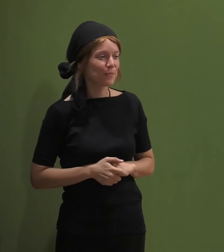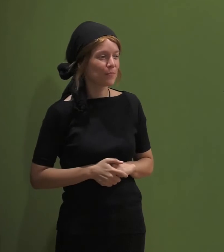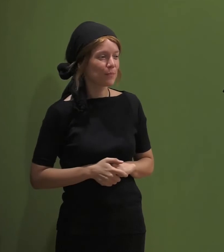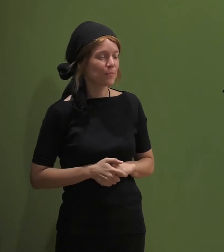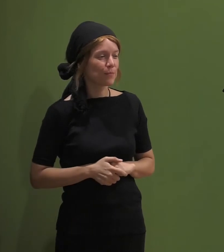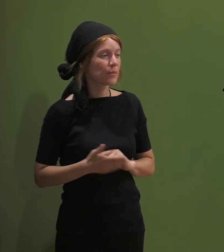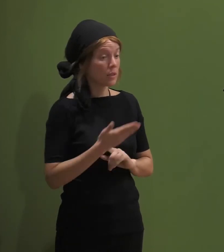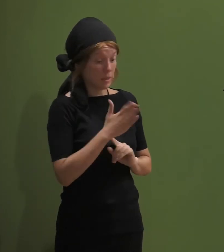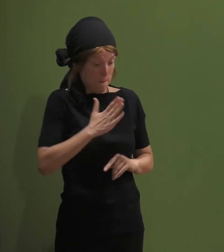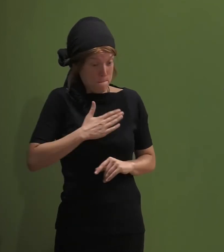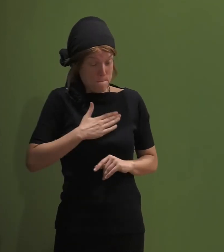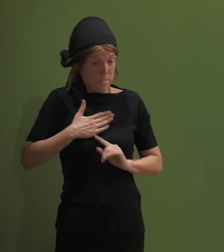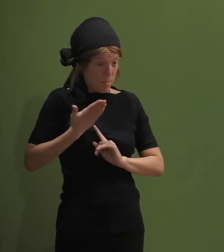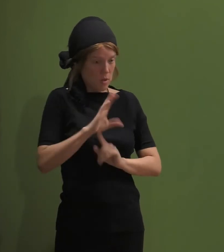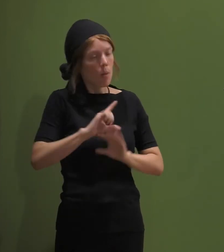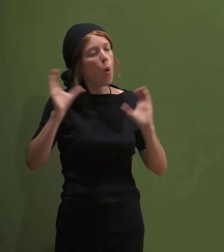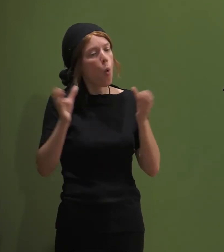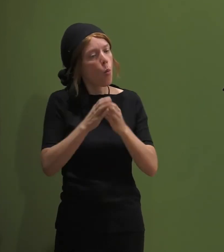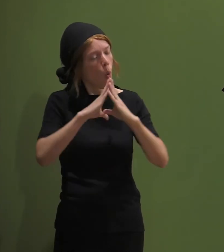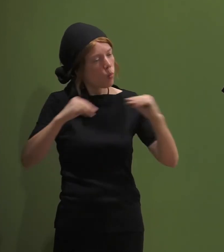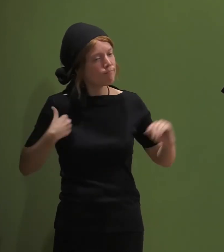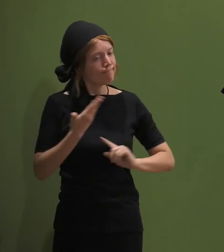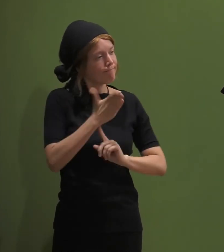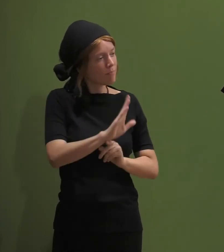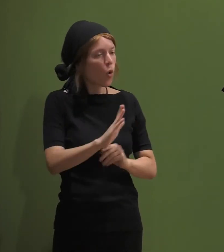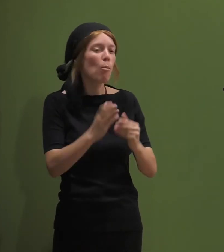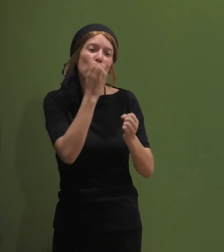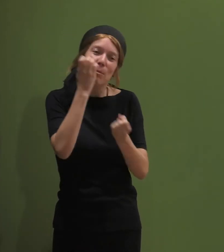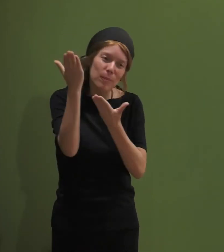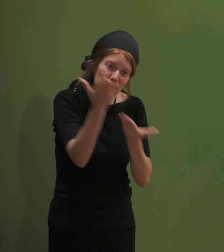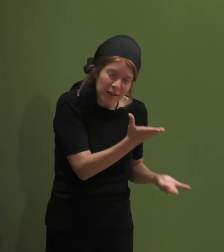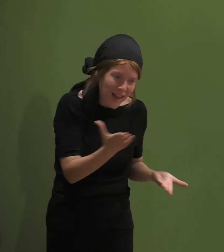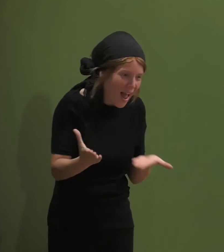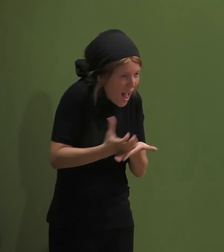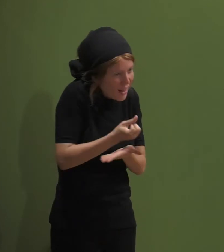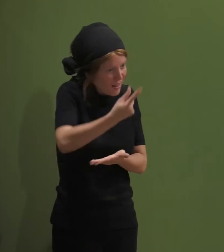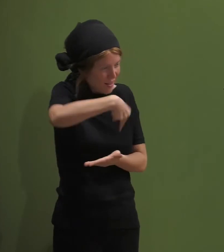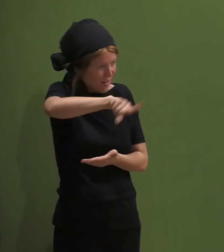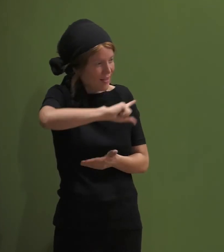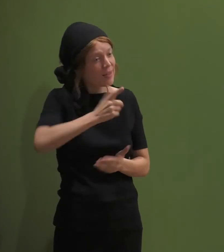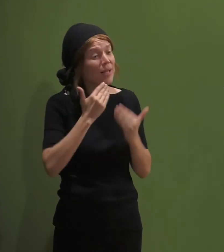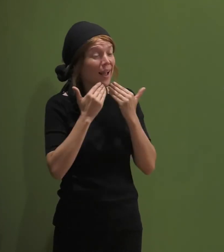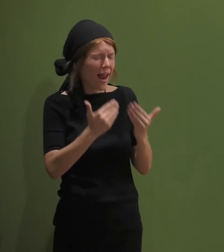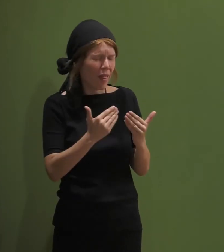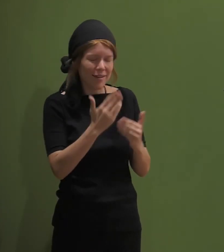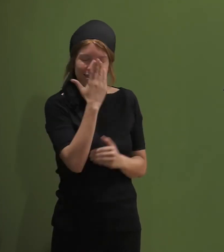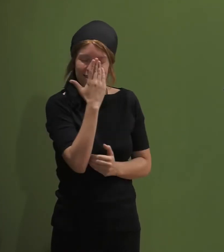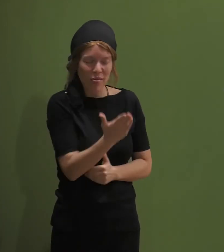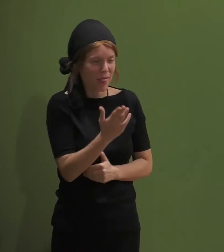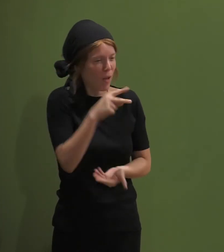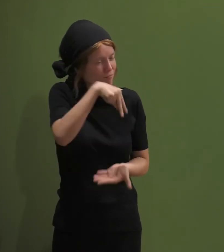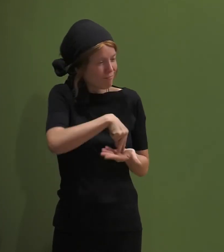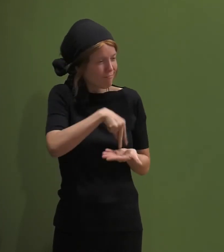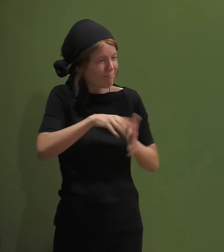En nombre propio y en el de toda la comunidad universitaria, quiero darle la bienvenida a todos ustedes y agradecer de corazón su